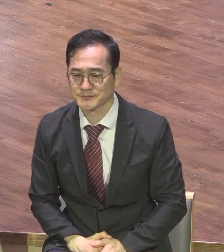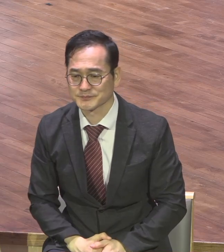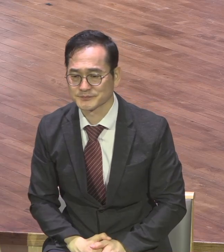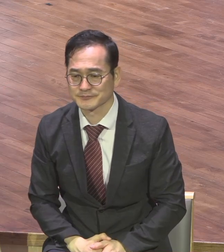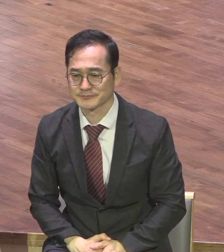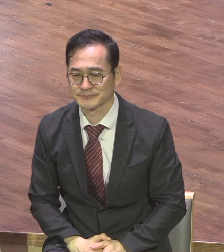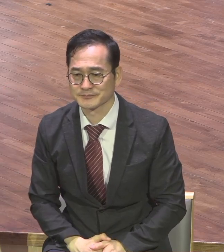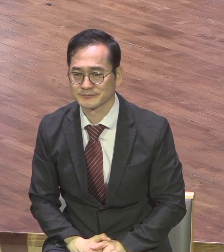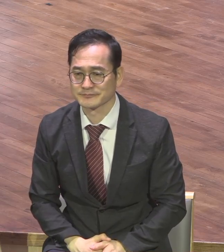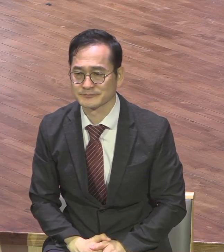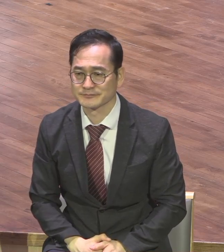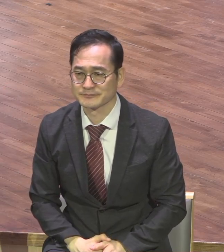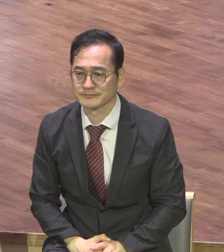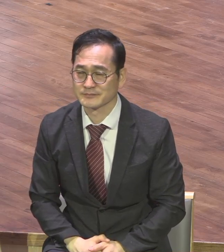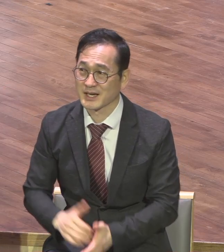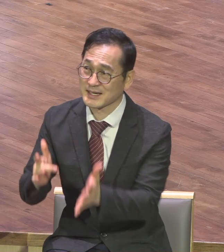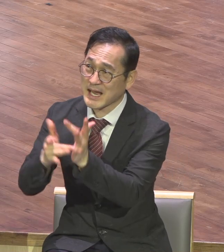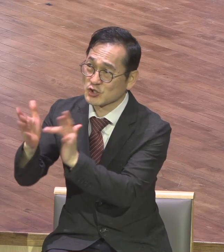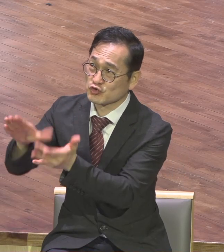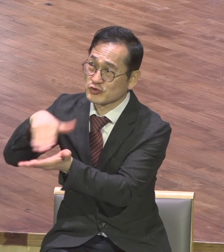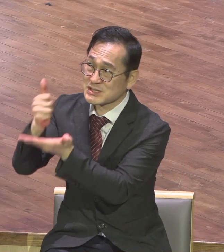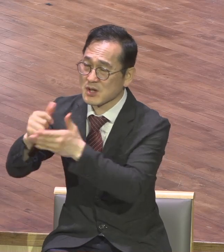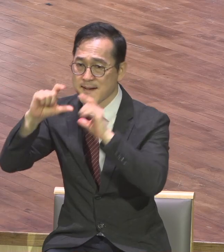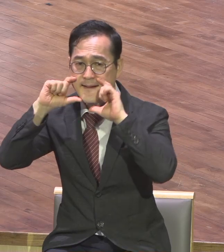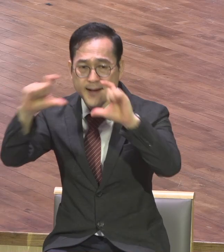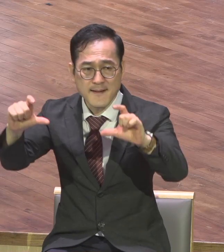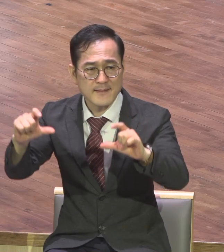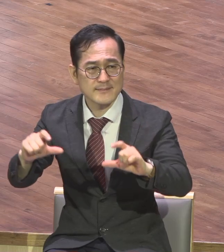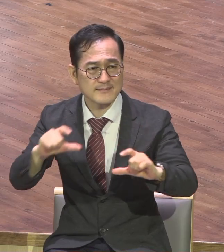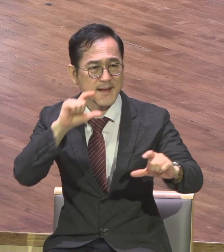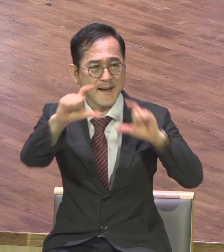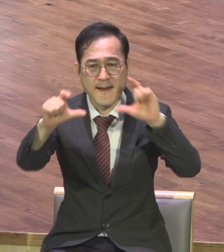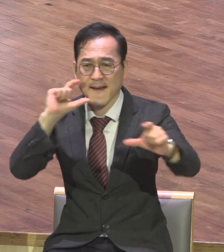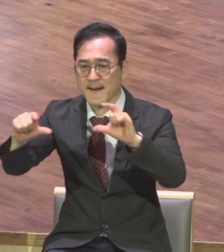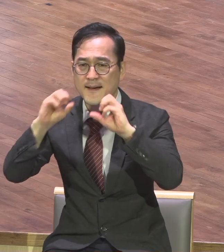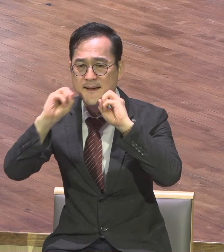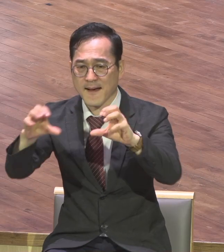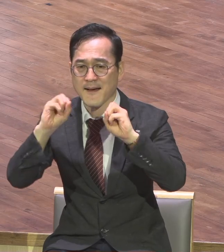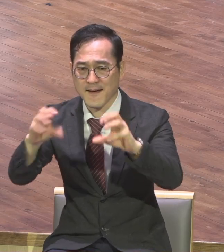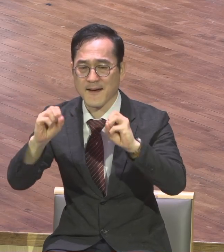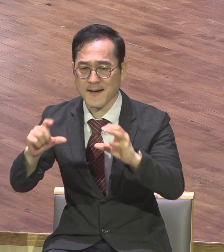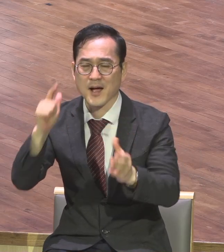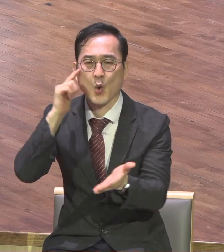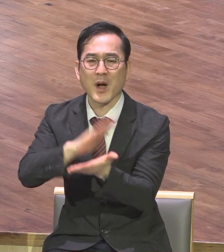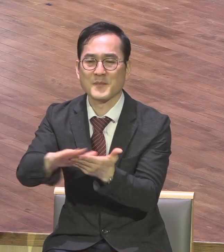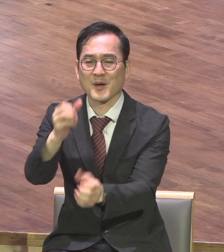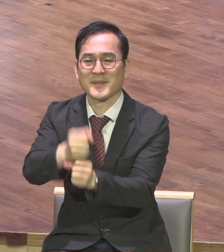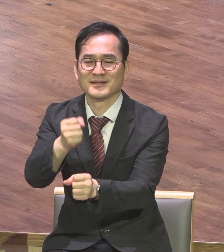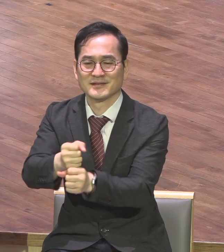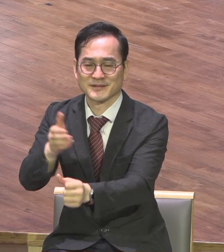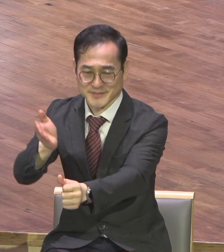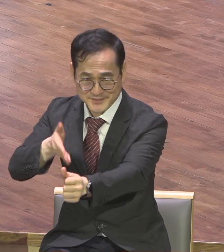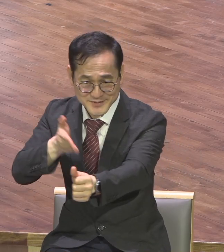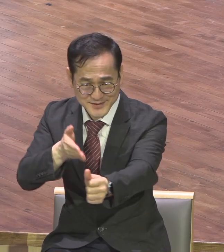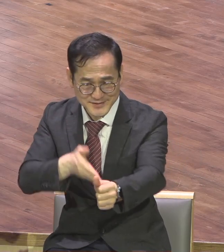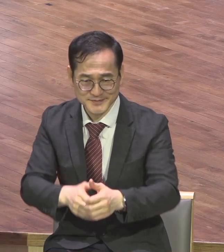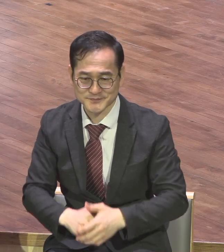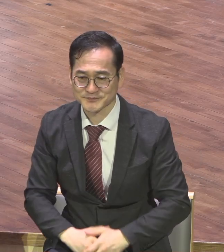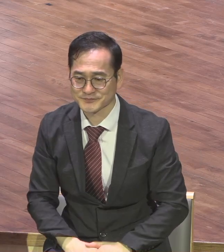우리의 평화이신 예수 그리스도를 선포하는 화평의 전령사들이 다 되시기를 주님으로